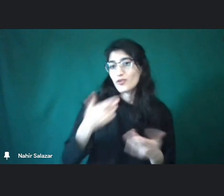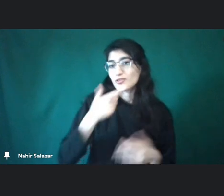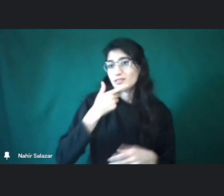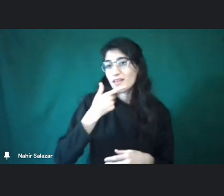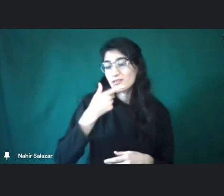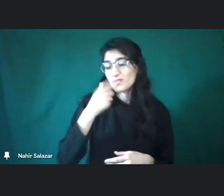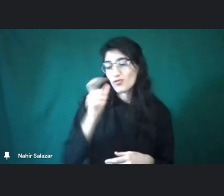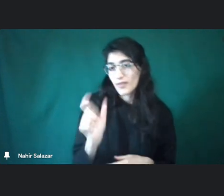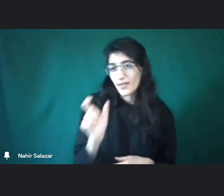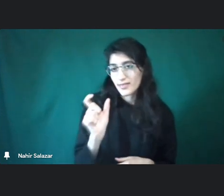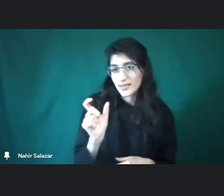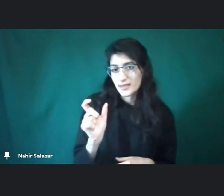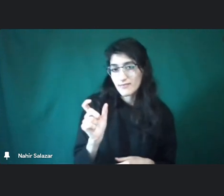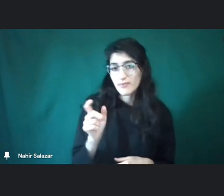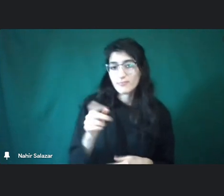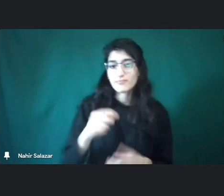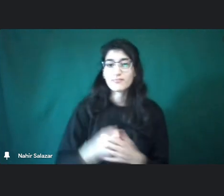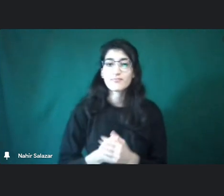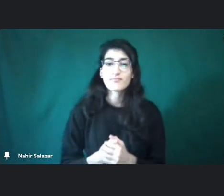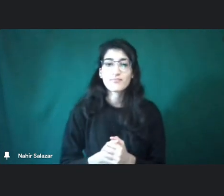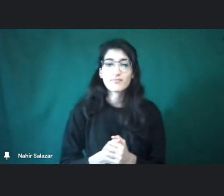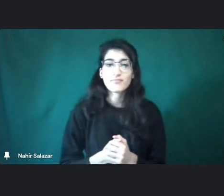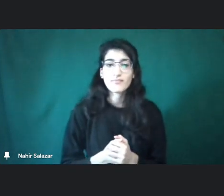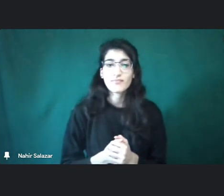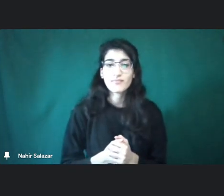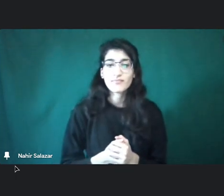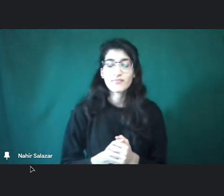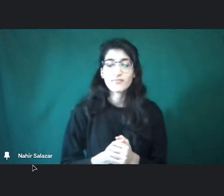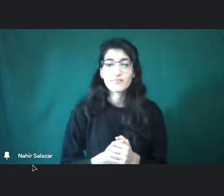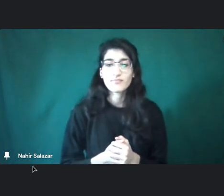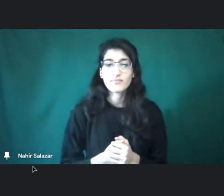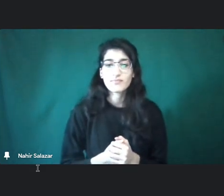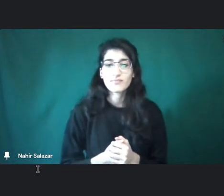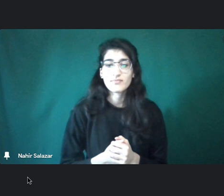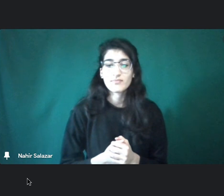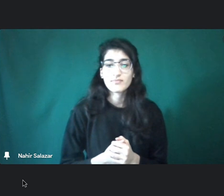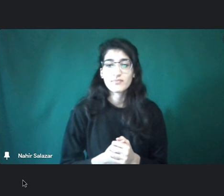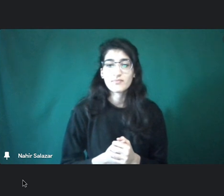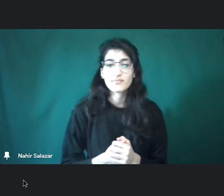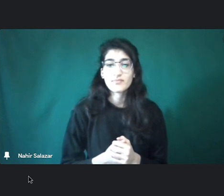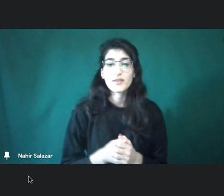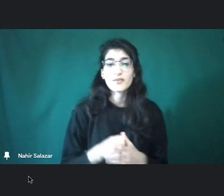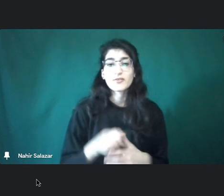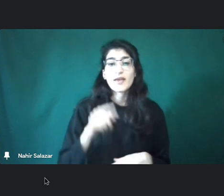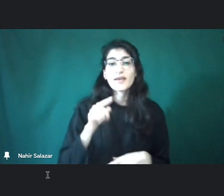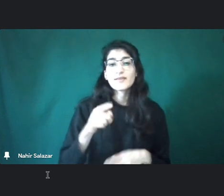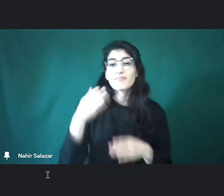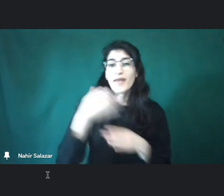quería saber. Ahí lo pusiste como sustantivo, ¿sí? Y acceso a la información, ¿qué más?